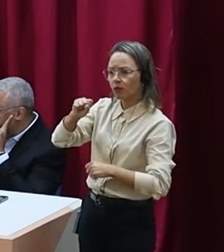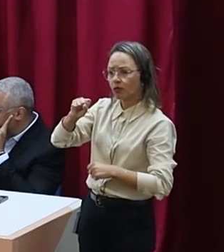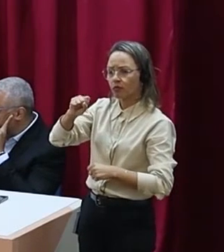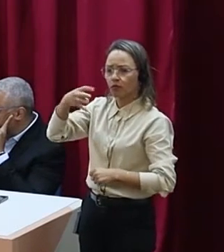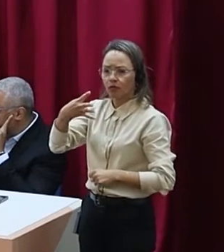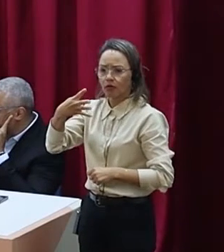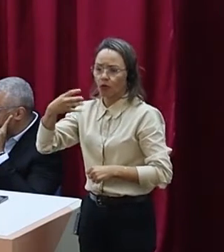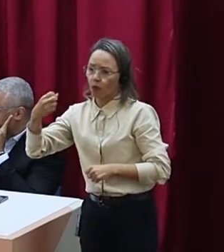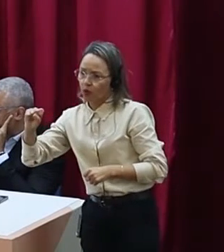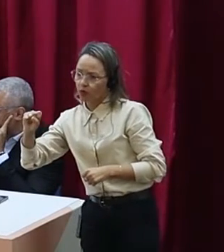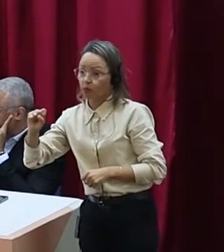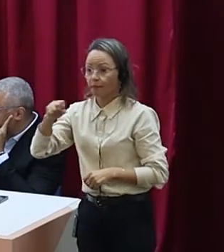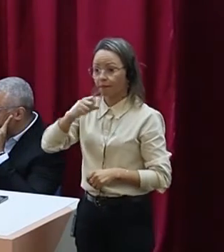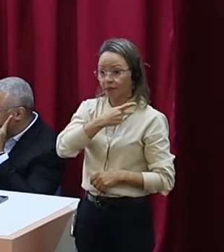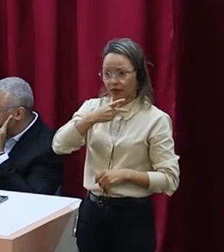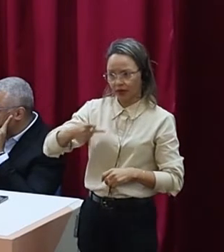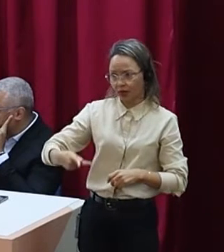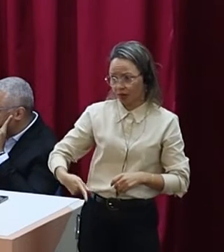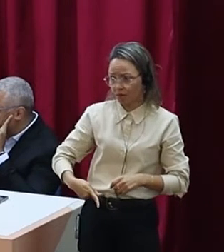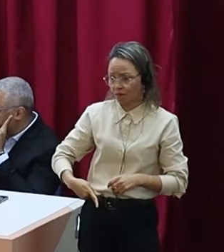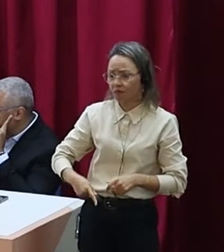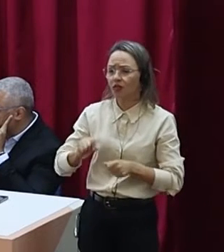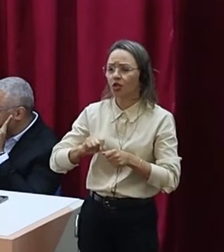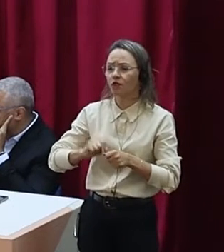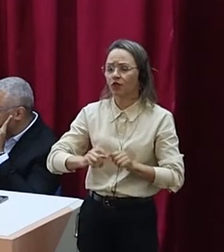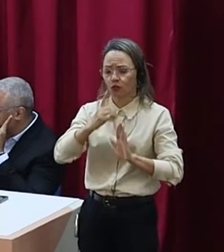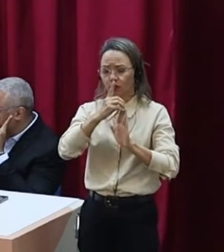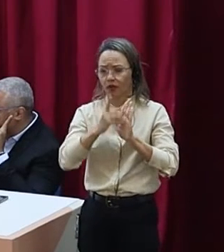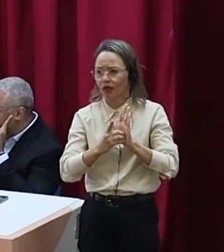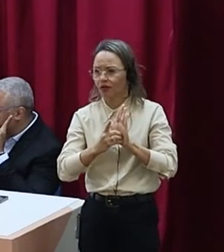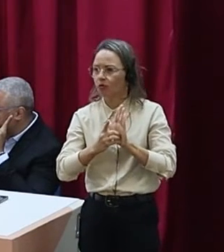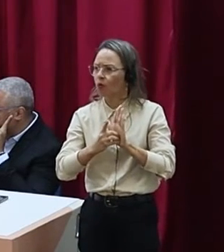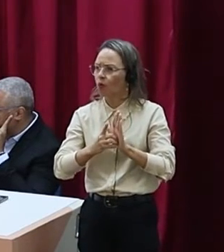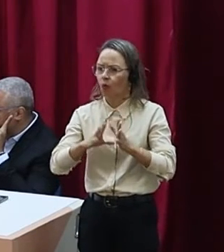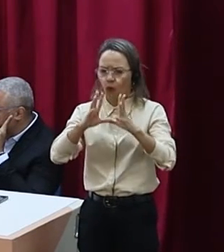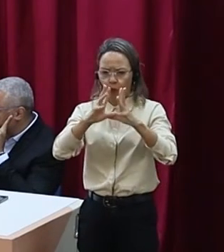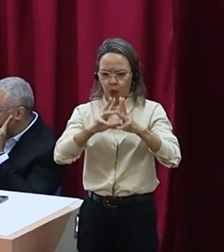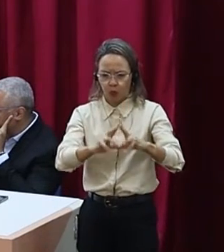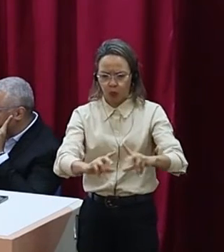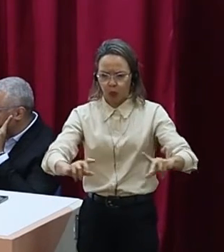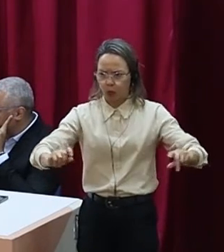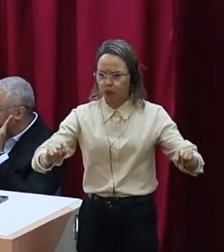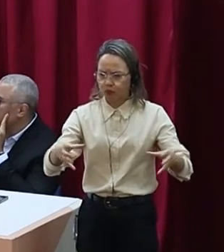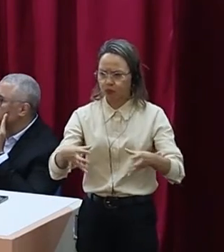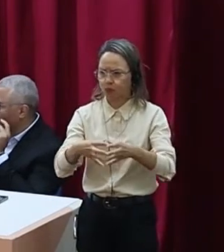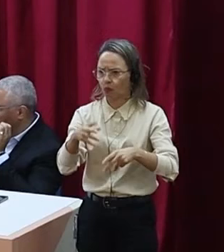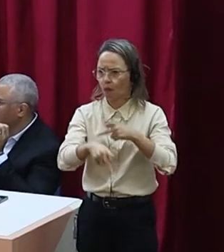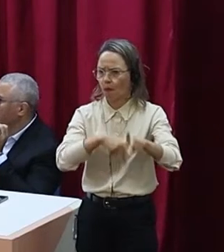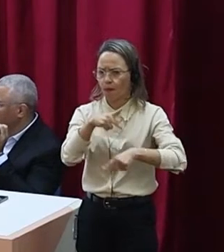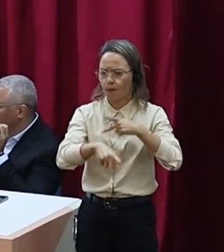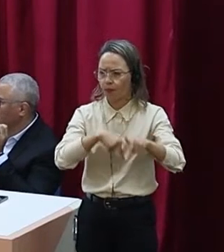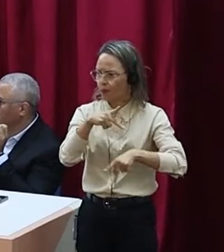1848 el presidente sacó un decreto, disolvió los povos indígenas y por decreto pasamos a ser criollos.